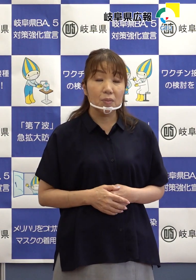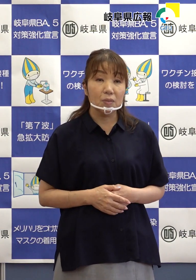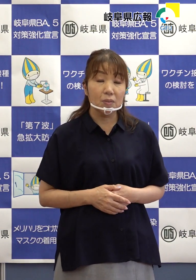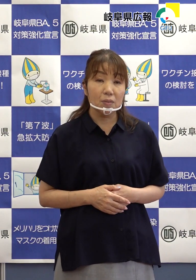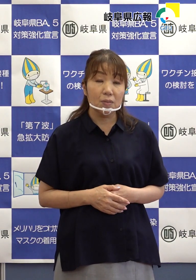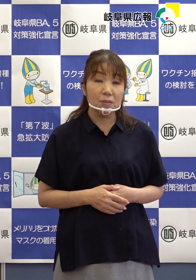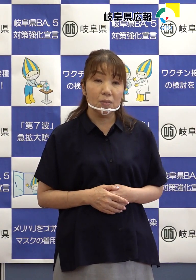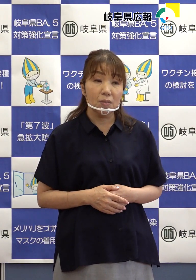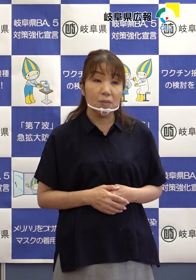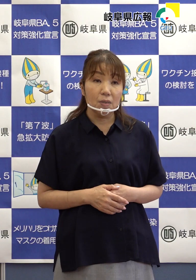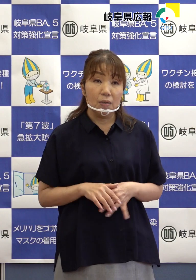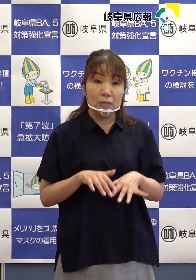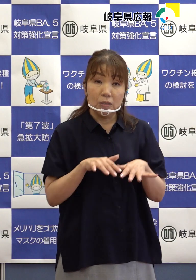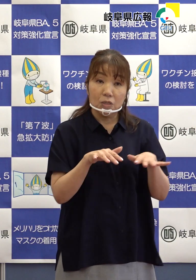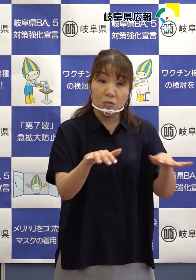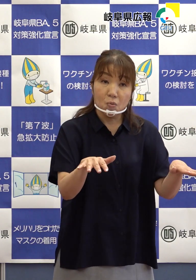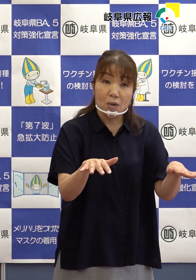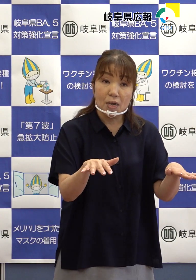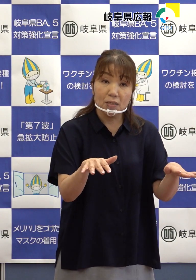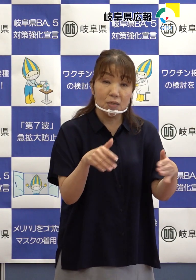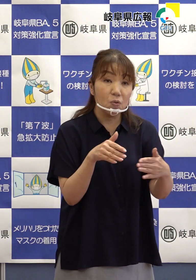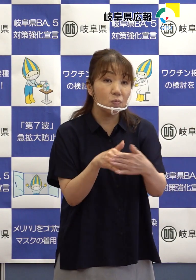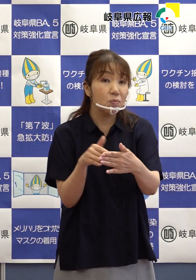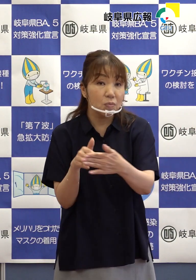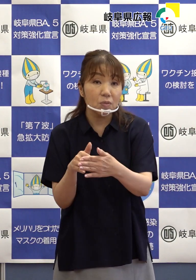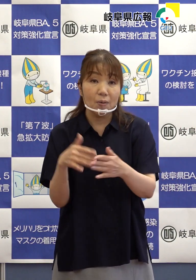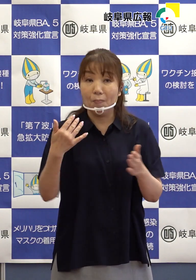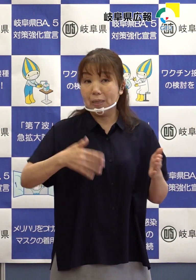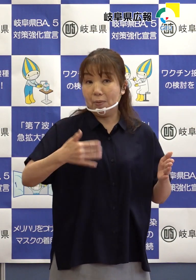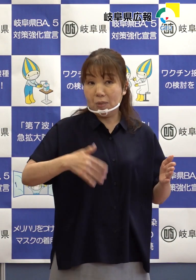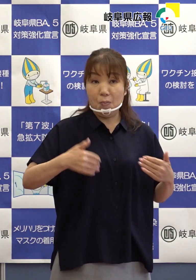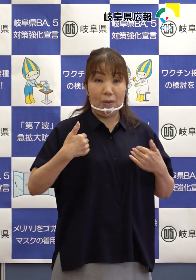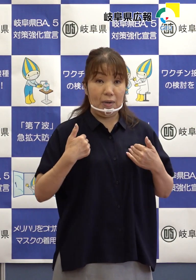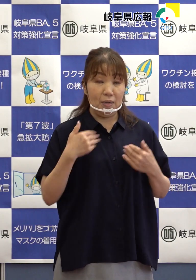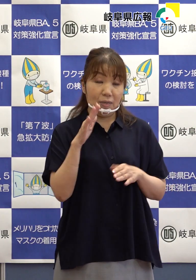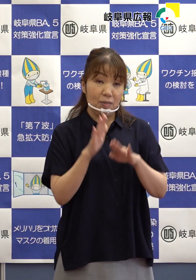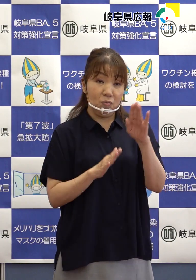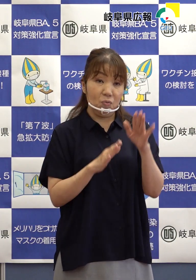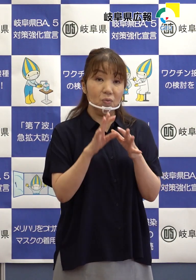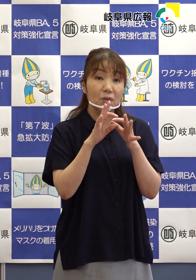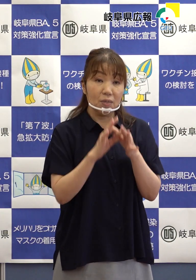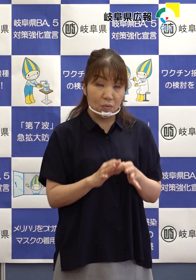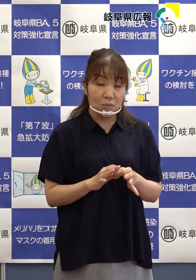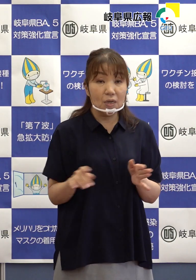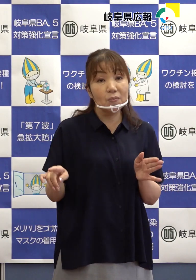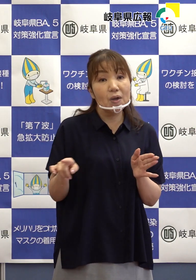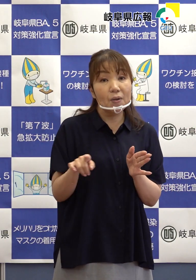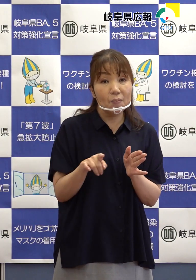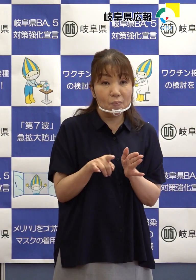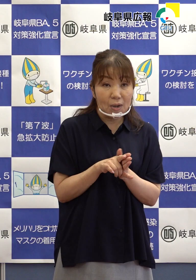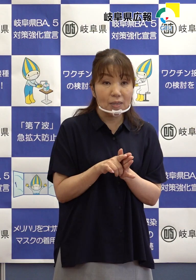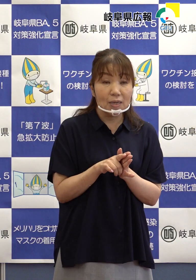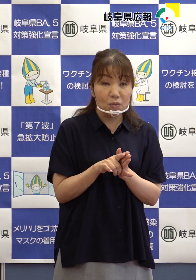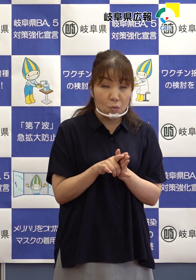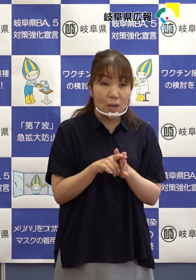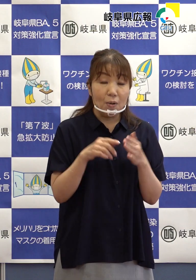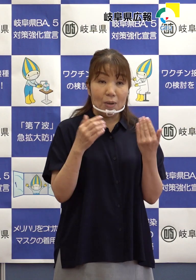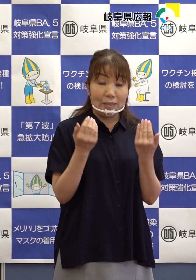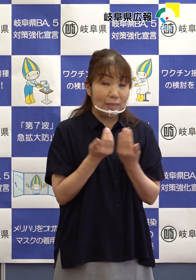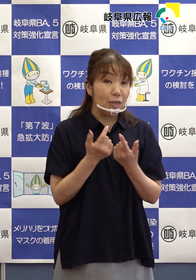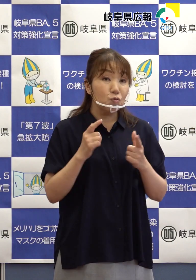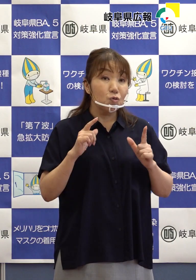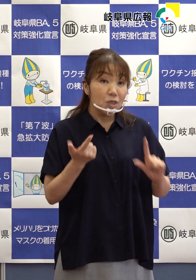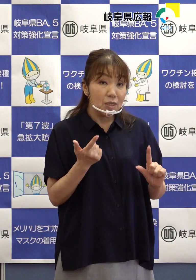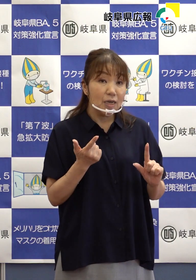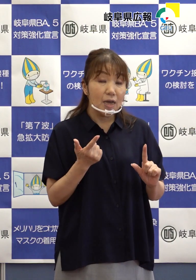まで広がるのかですね見当がつかないと言いますかねあの全く湯までの未知の領域には入っている